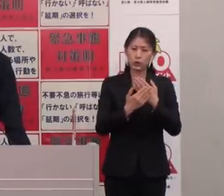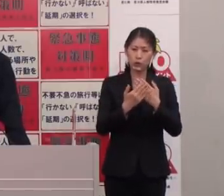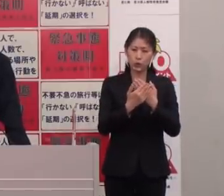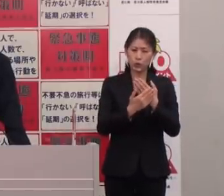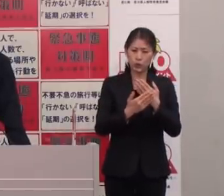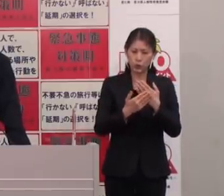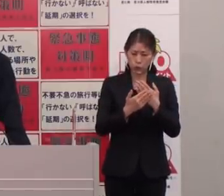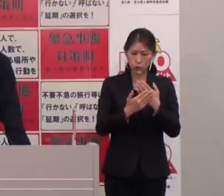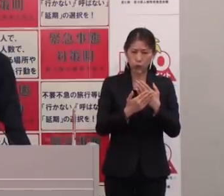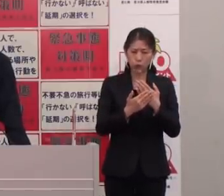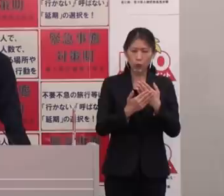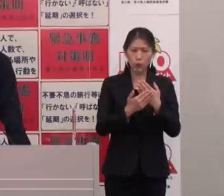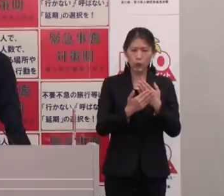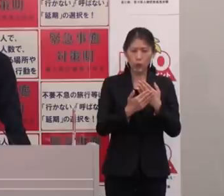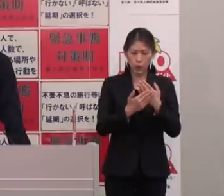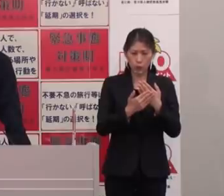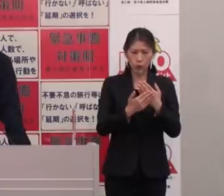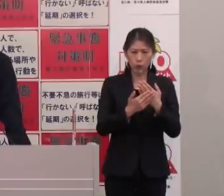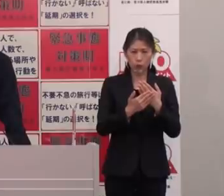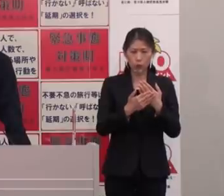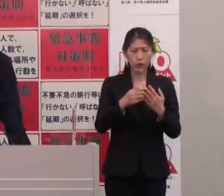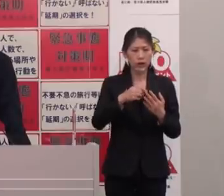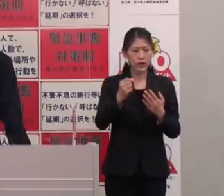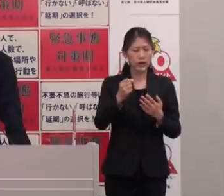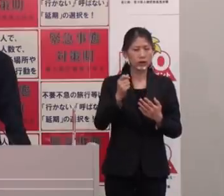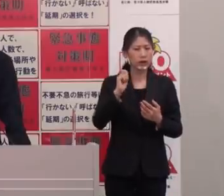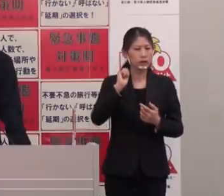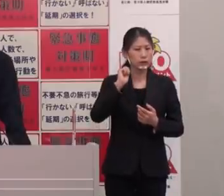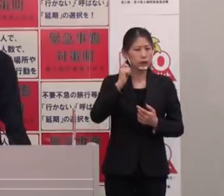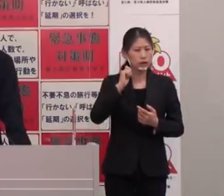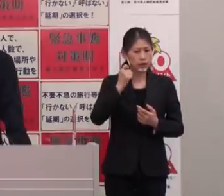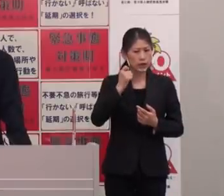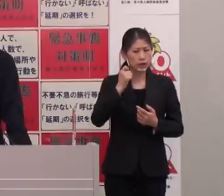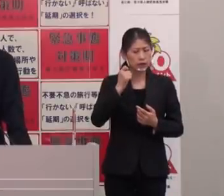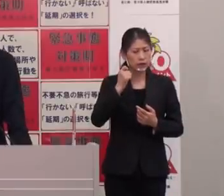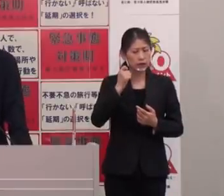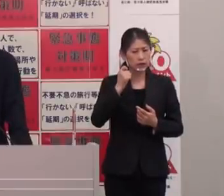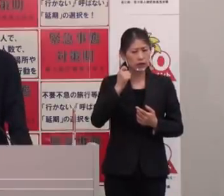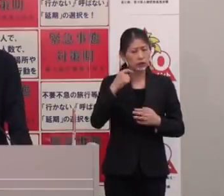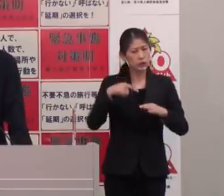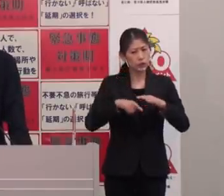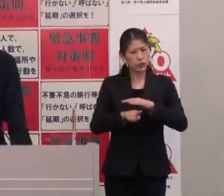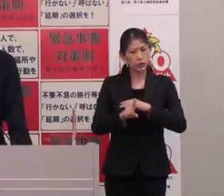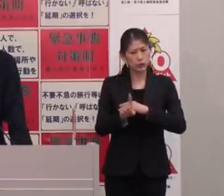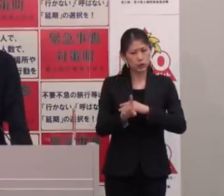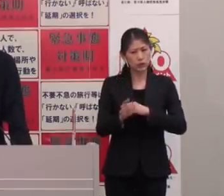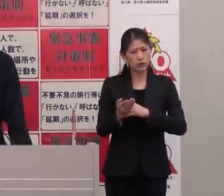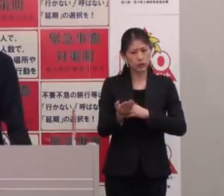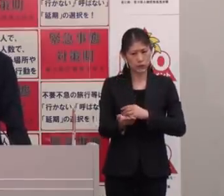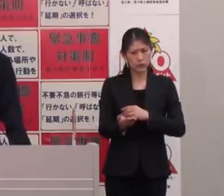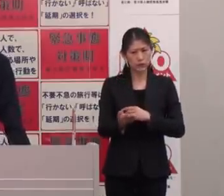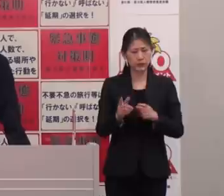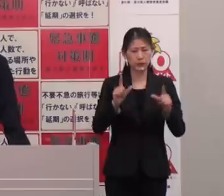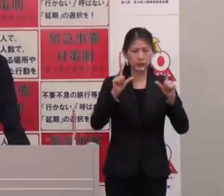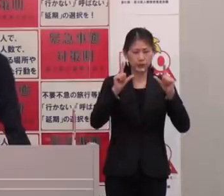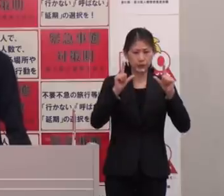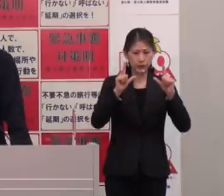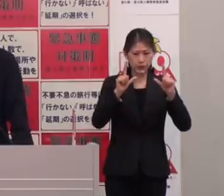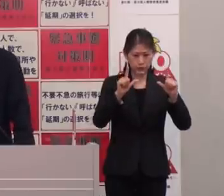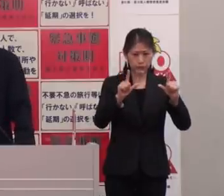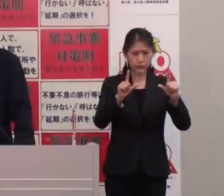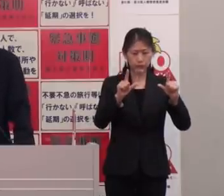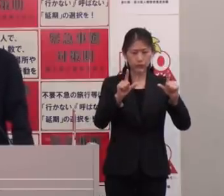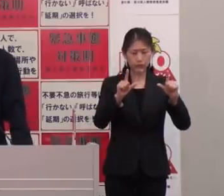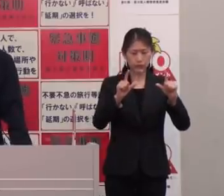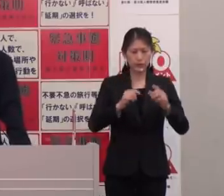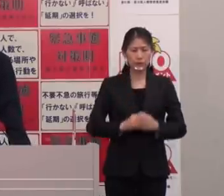特別な事情を除いてないっていうのはどういうそのロジックになるんですか。 待機している人も結局今自宅